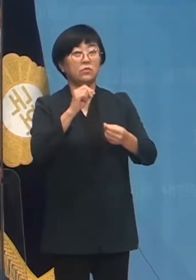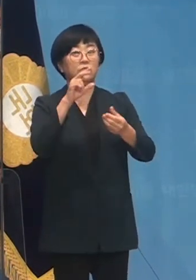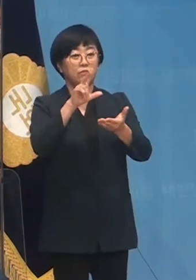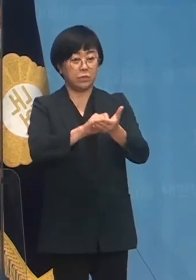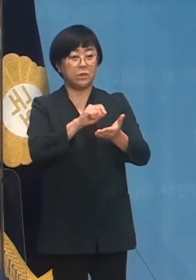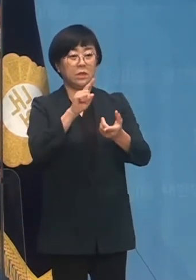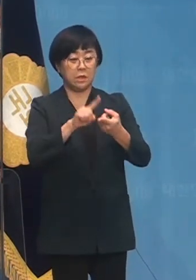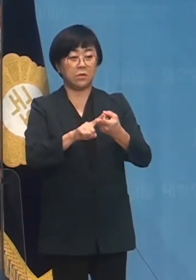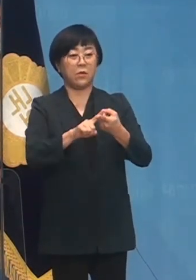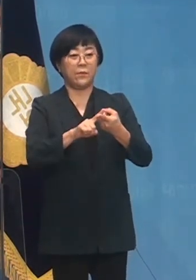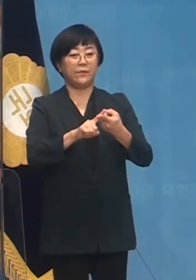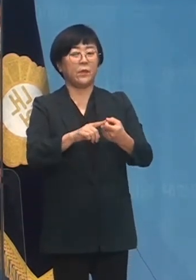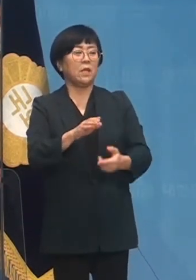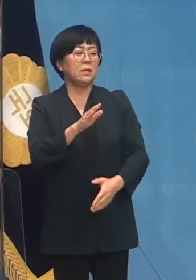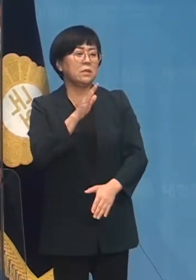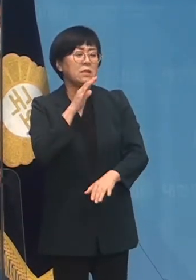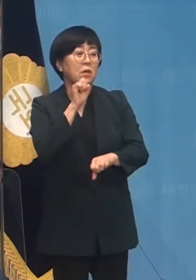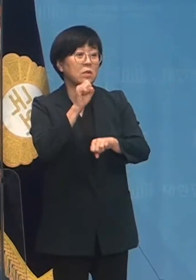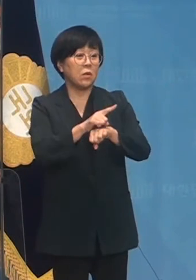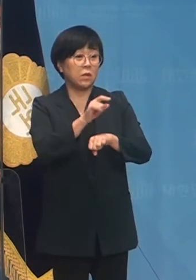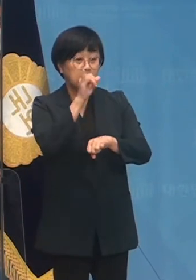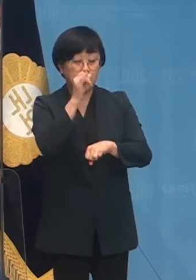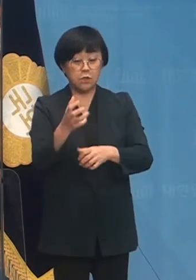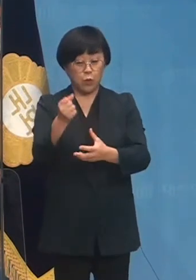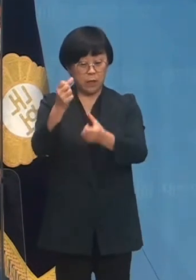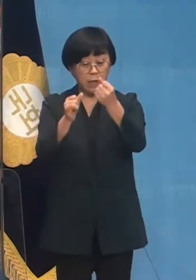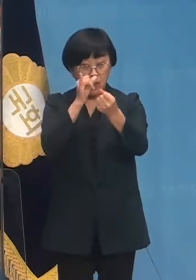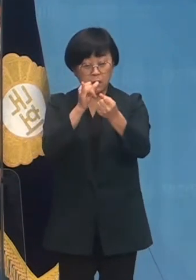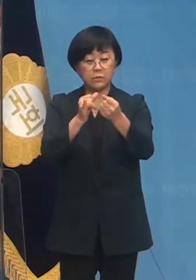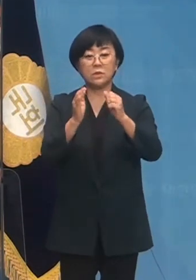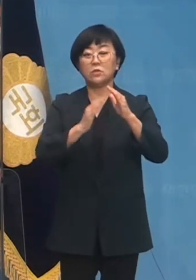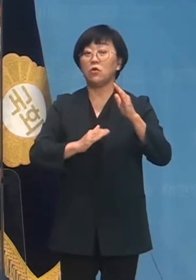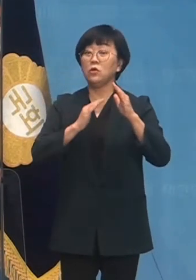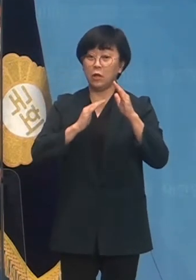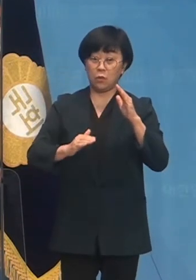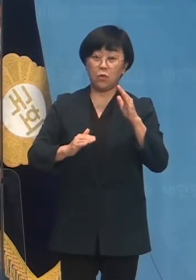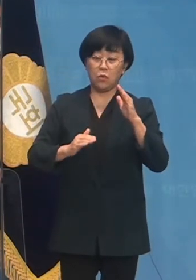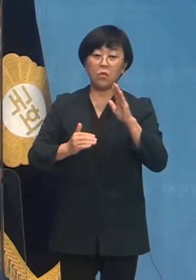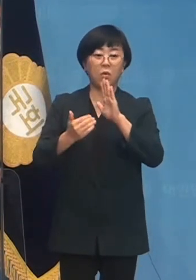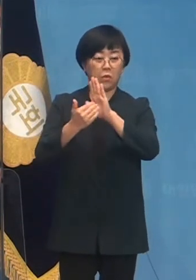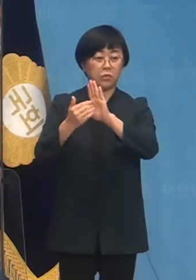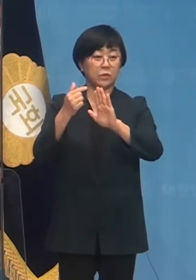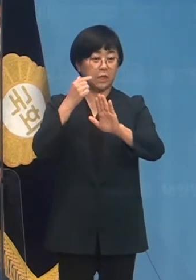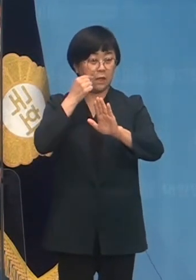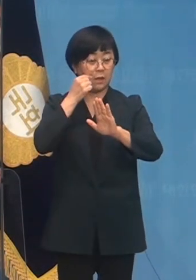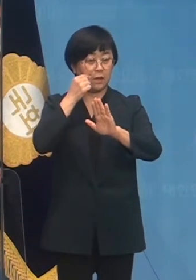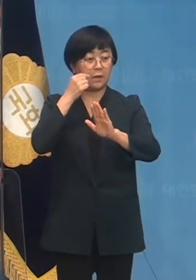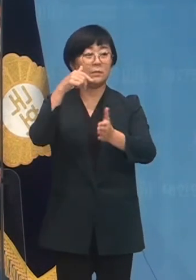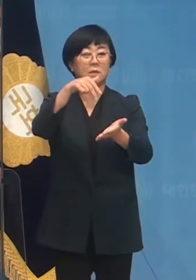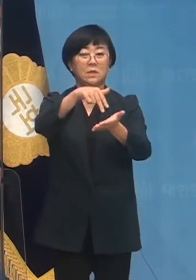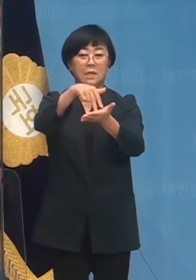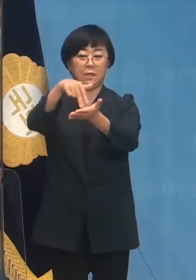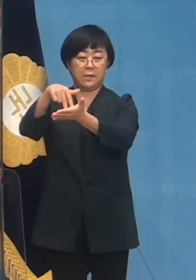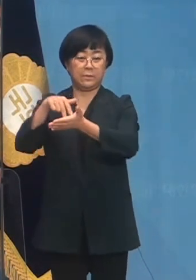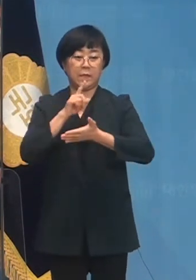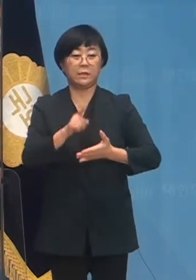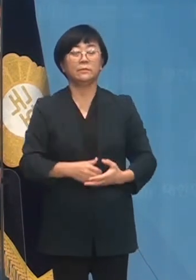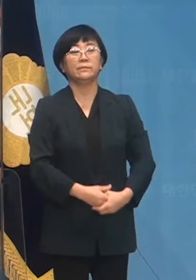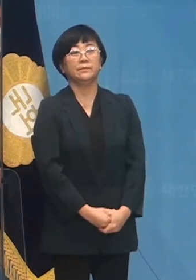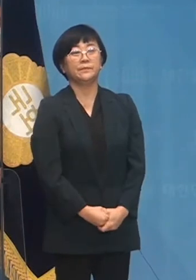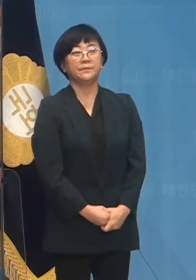대해서 진정성이 있다면 결코 거부하지 못할 것이다 이렇게